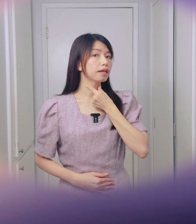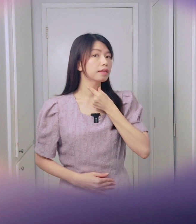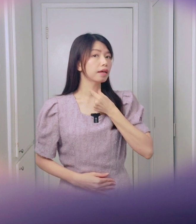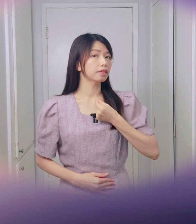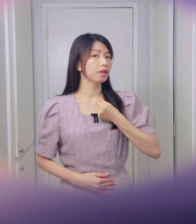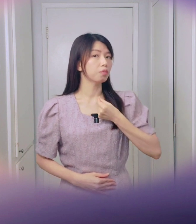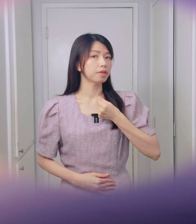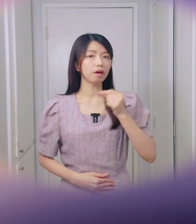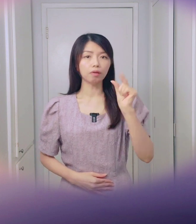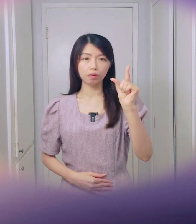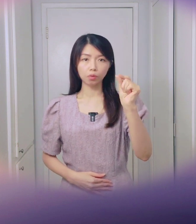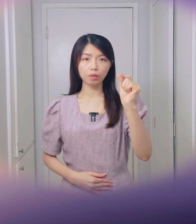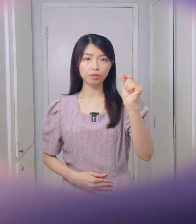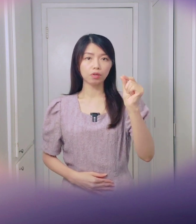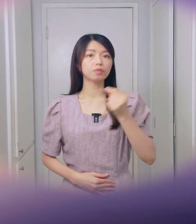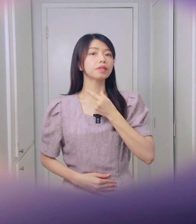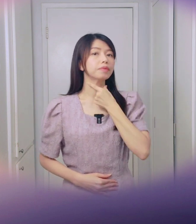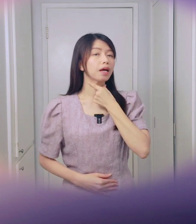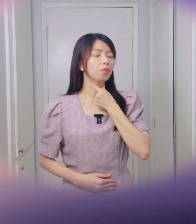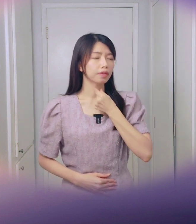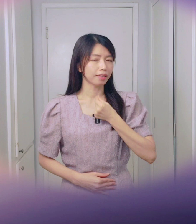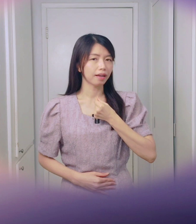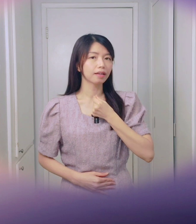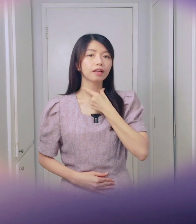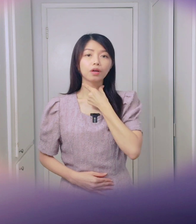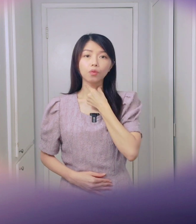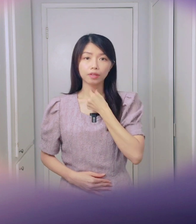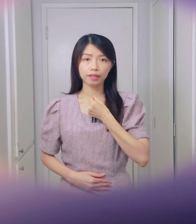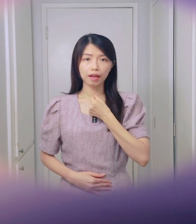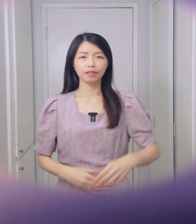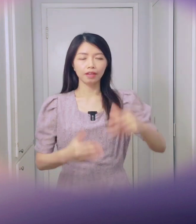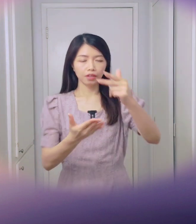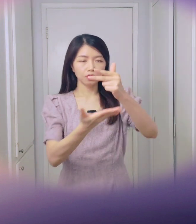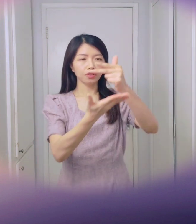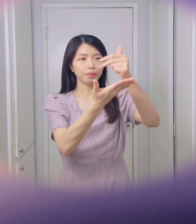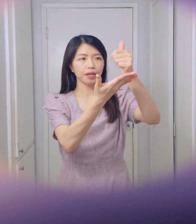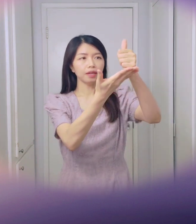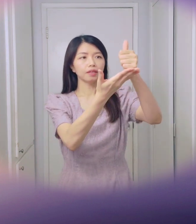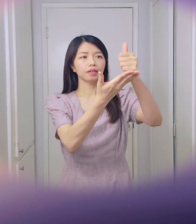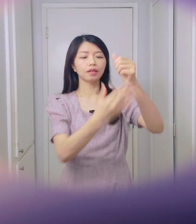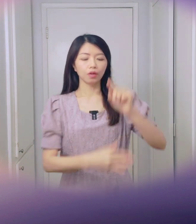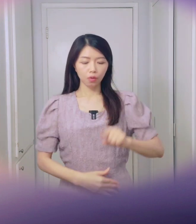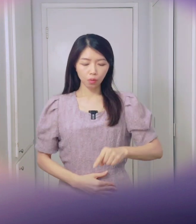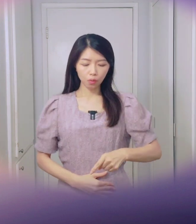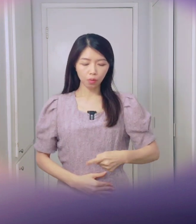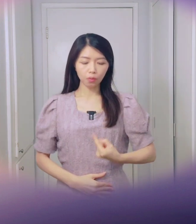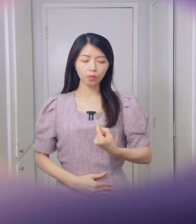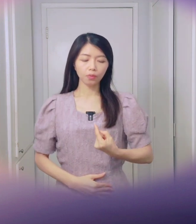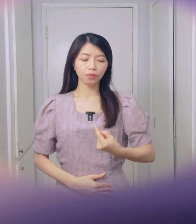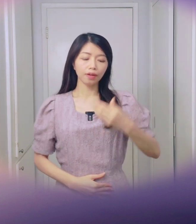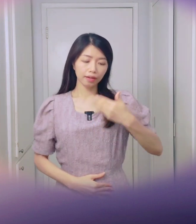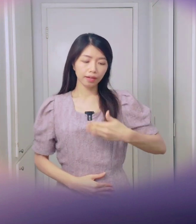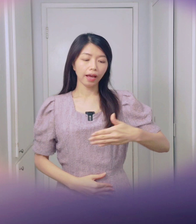댔다가 살짝 내려오면서 손을 붙여주시면 됩니다. 원하다. 원하다. 주님이